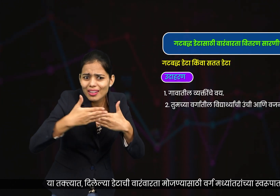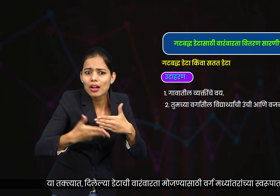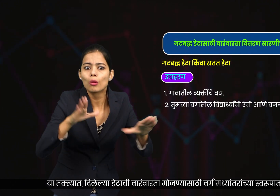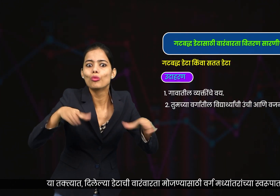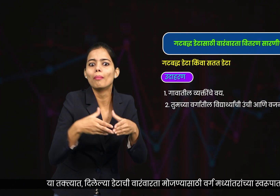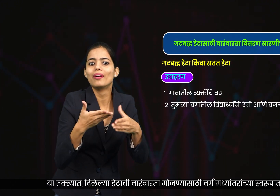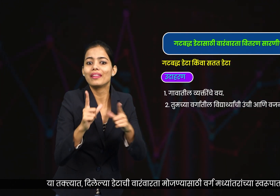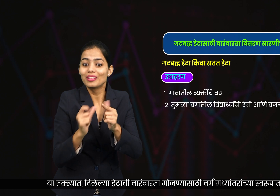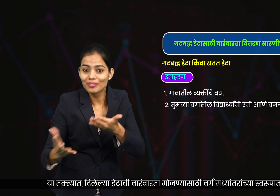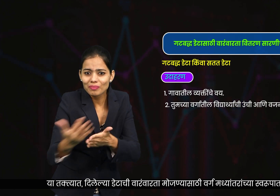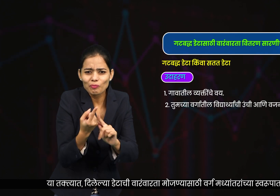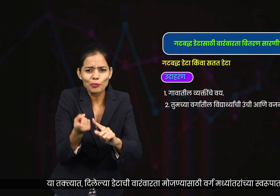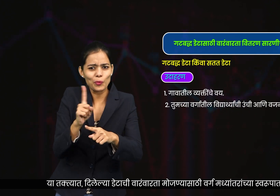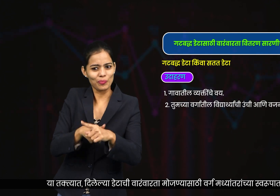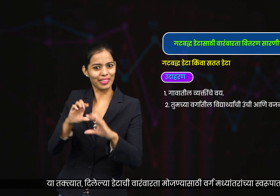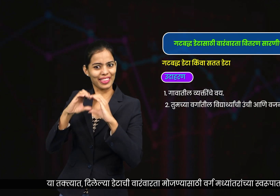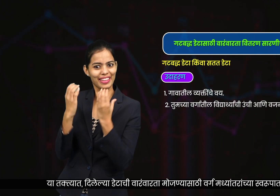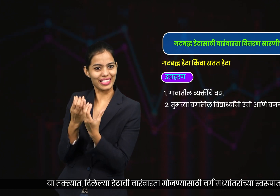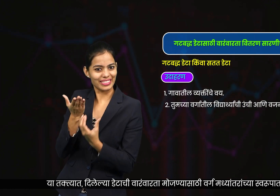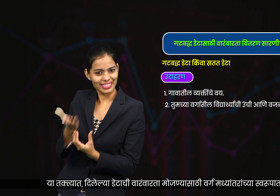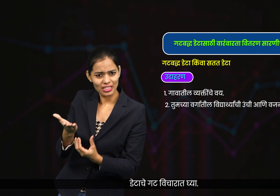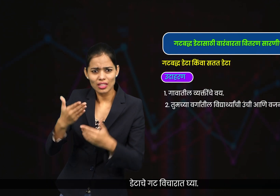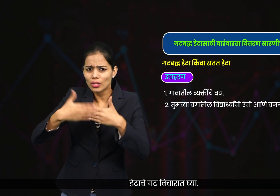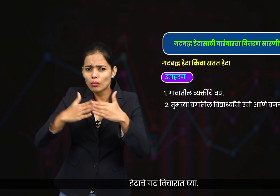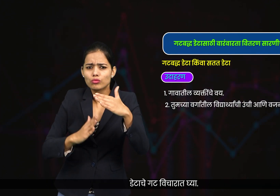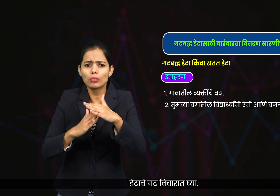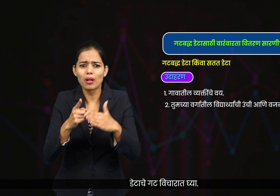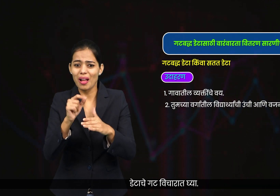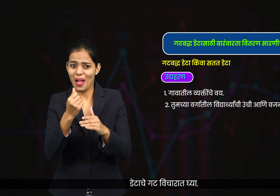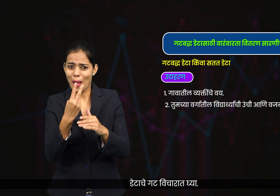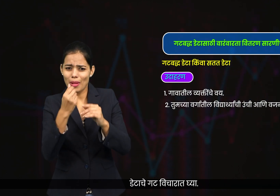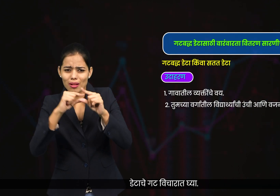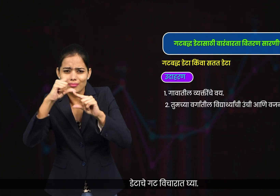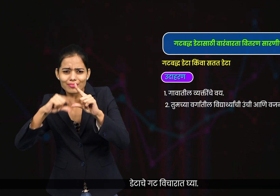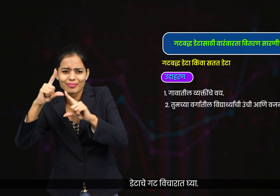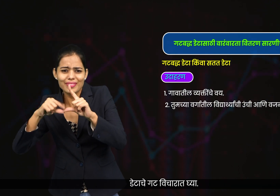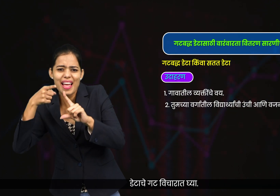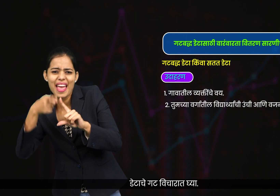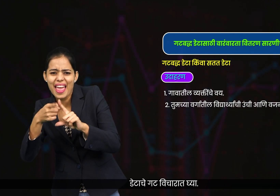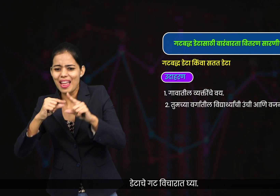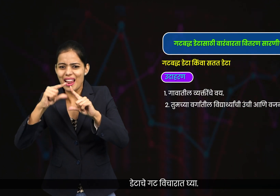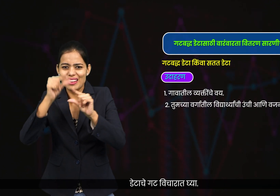वारंवारता मोजण्यासाठी वर्ग मध्यांतरांच्या स्वरूपात डेटाचे गट विचारात घ्या.